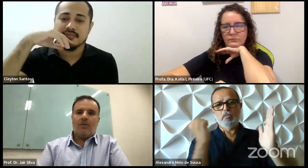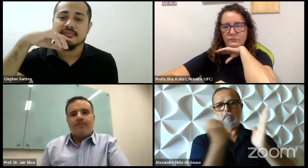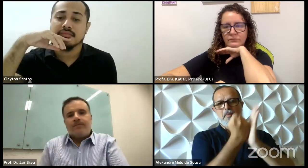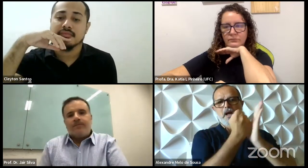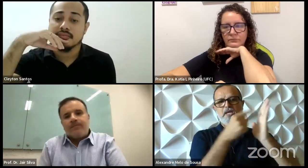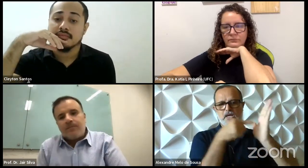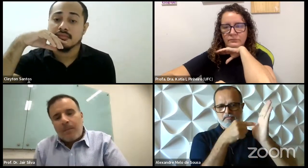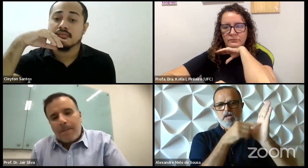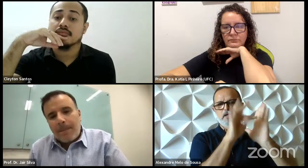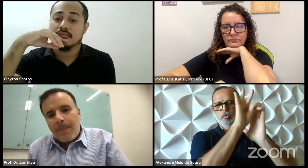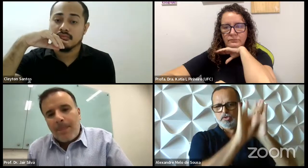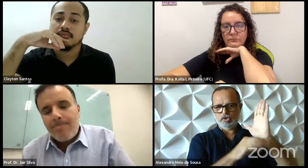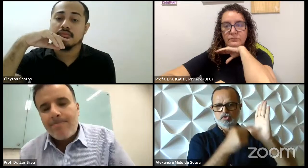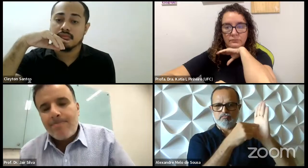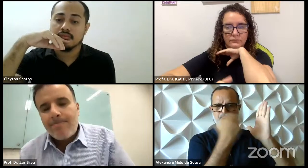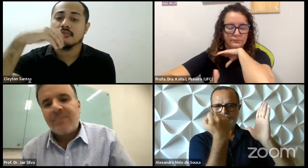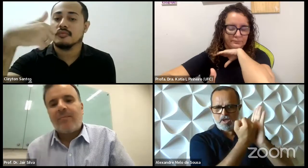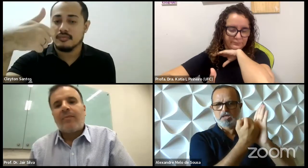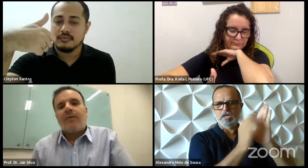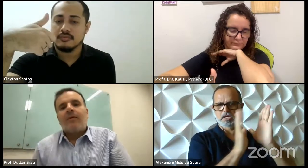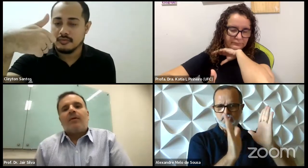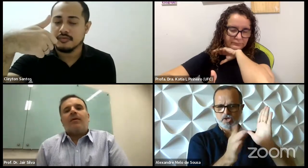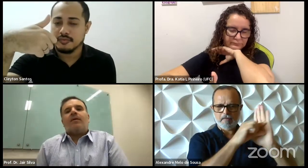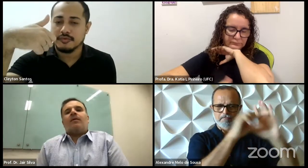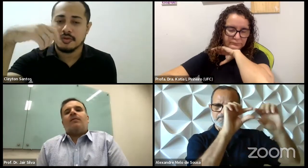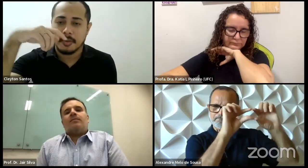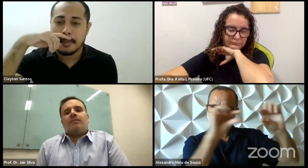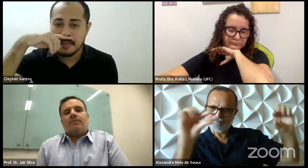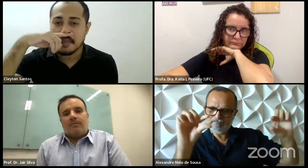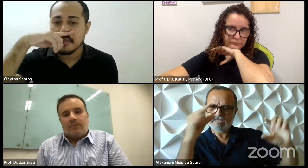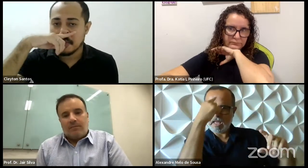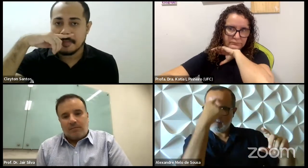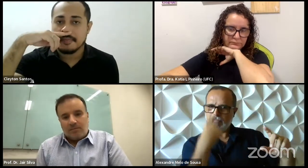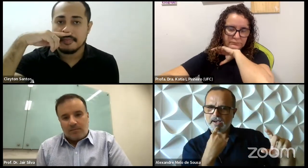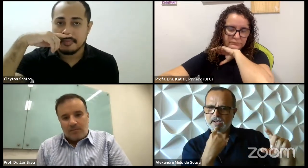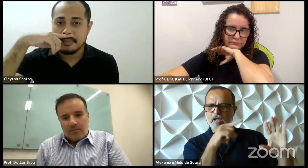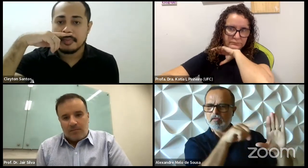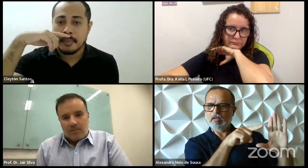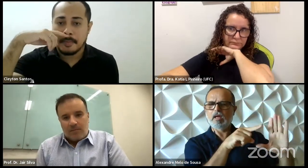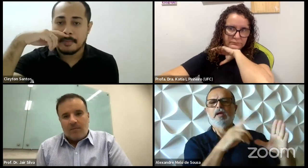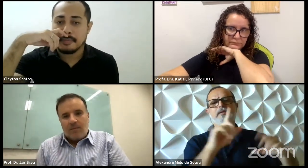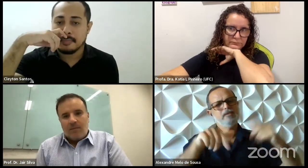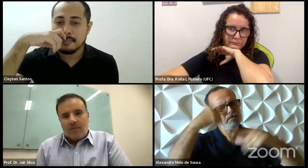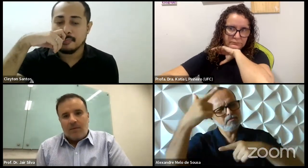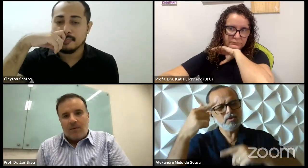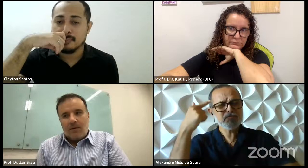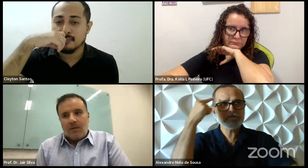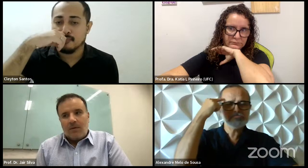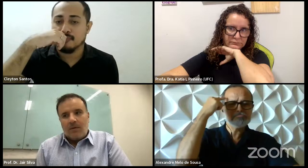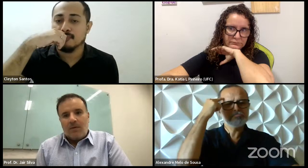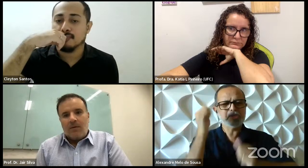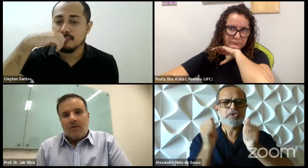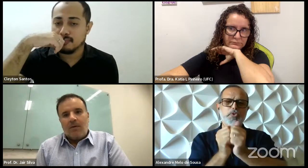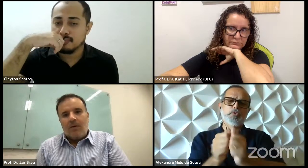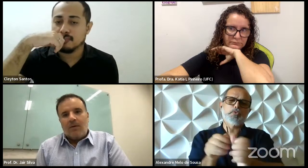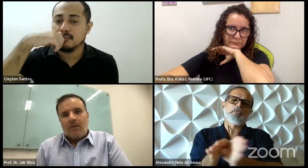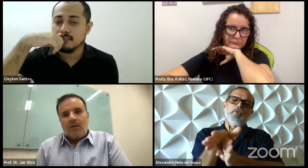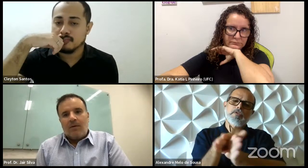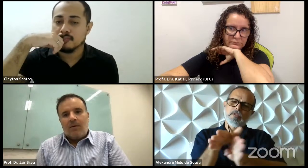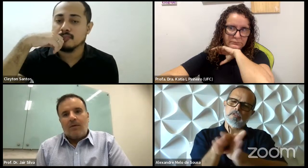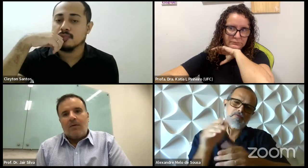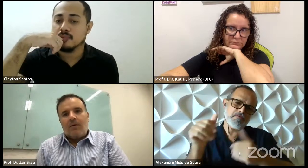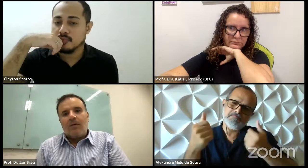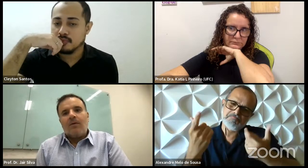Não combina, né, com linguística isso. Então, eu havia pontuado isso do seu texto, tá? Tinha marcado lá.